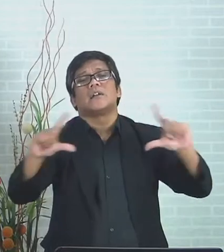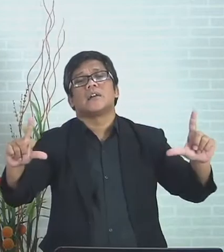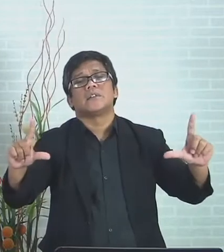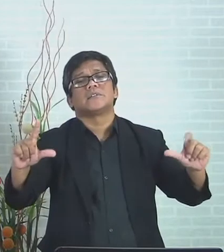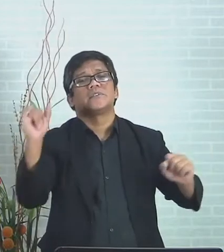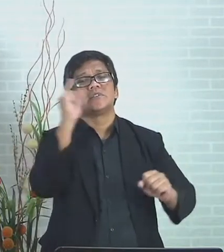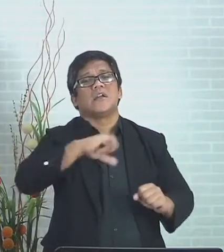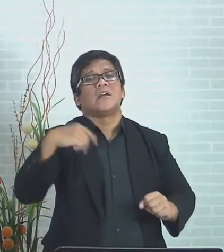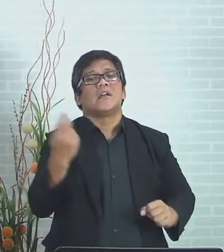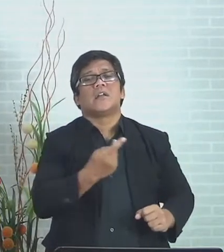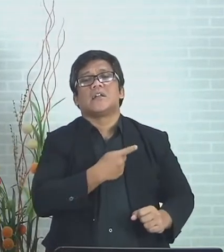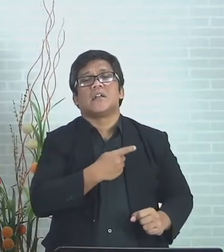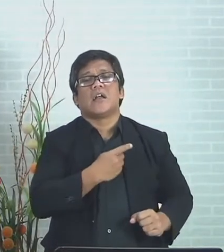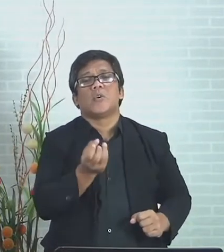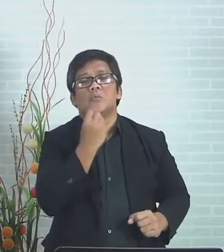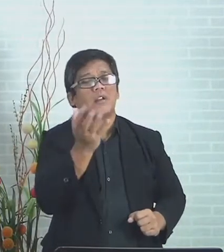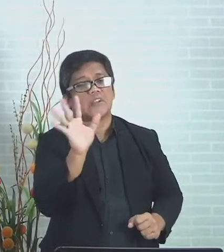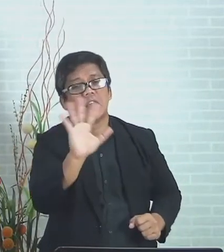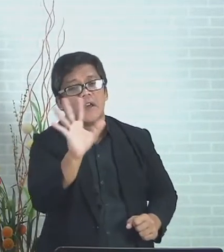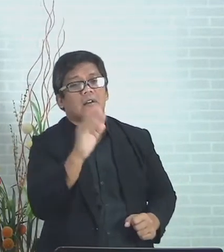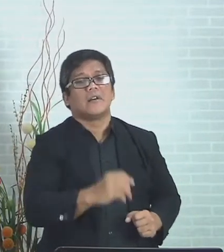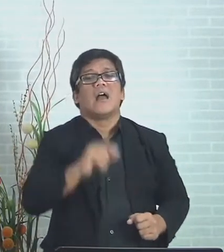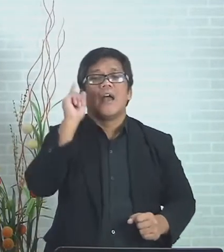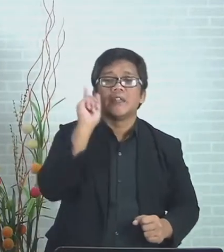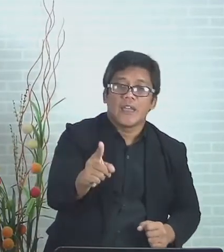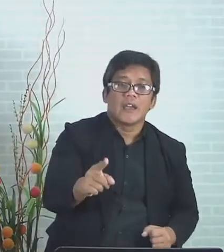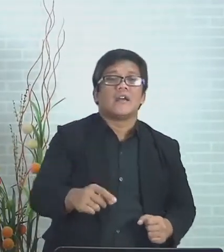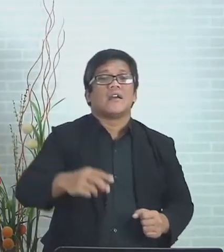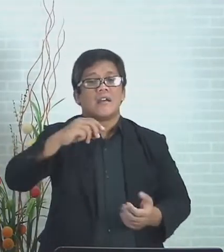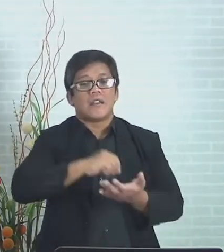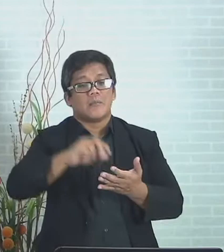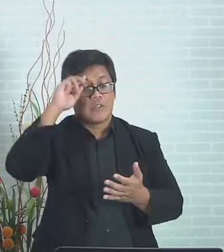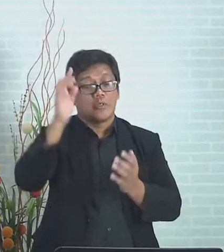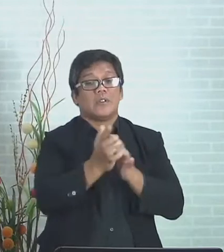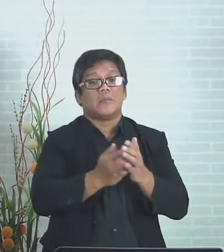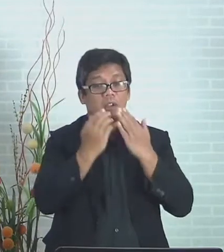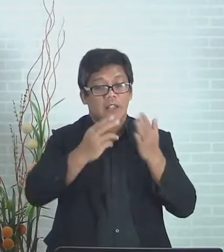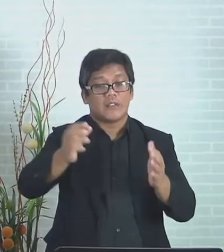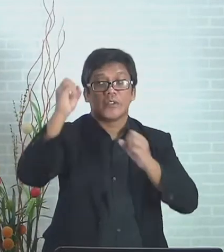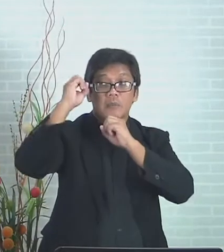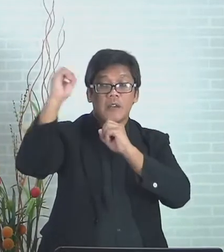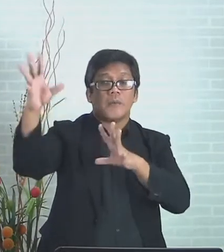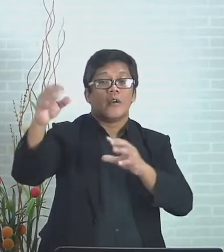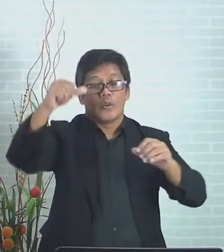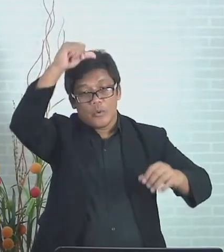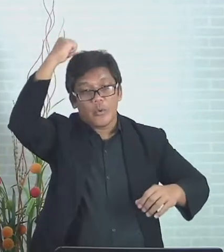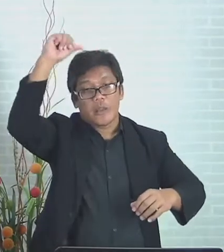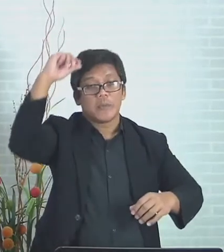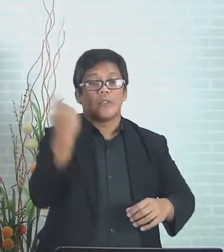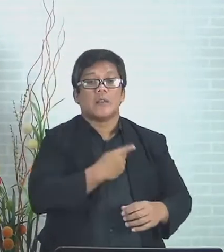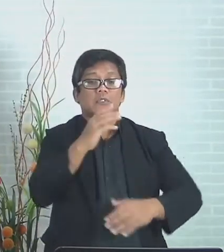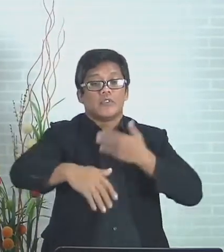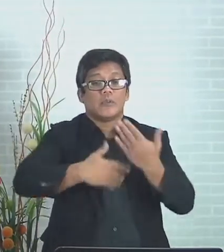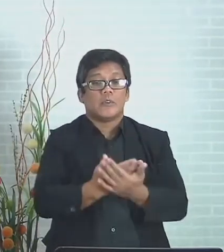yang boleh kami andalkan selain nama Tuhan Yesus Kristus Terima kasih Terima kasih Bapak urapi dan berkati kami